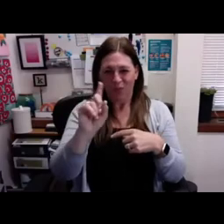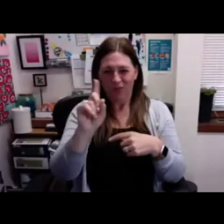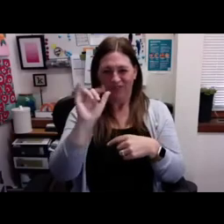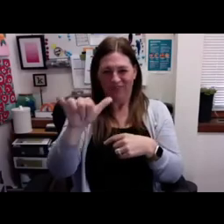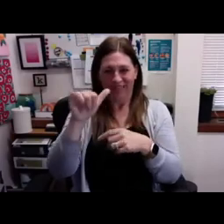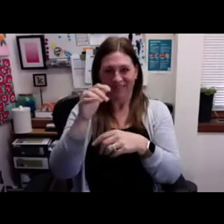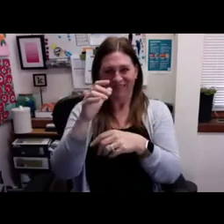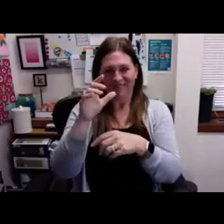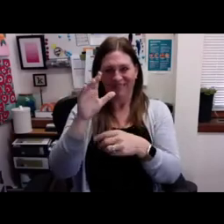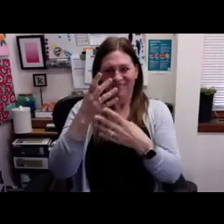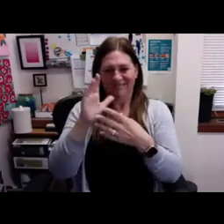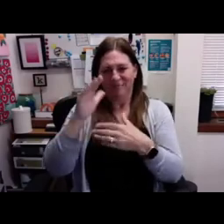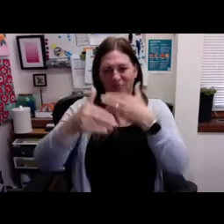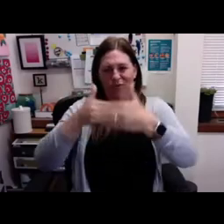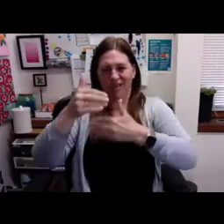Entonces, cuando